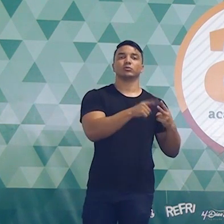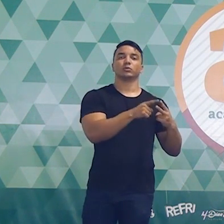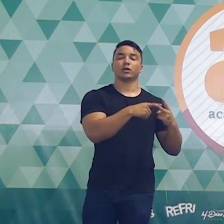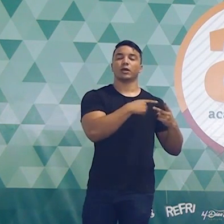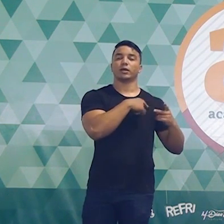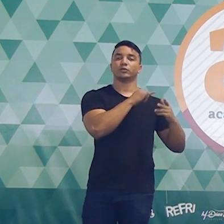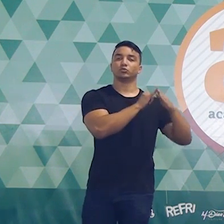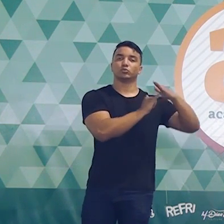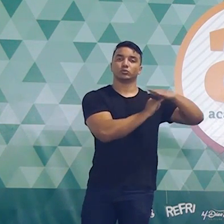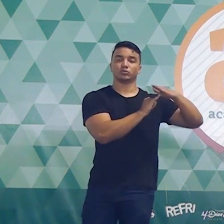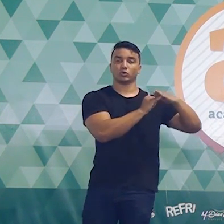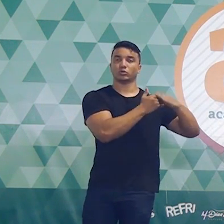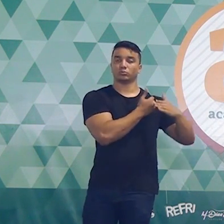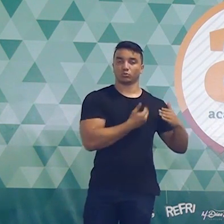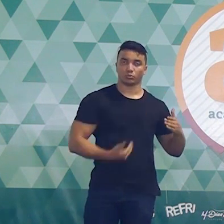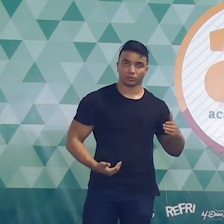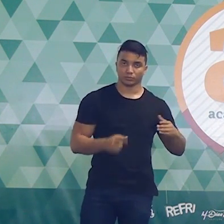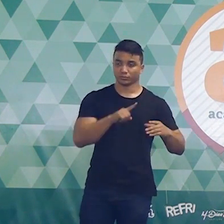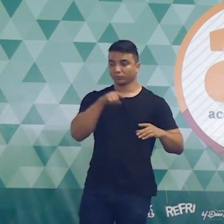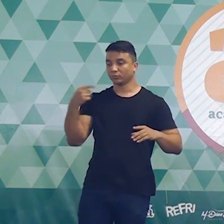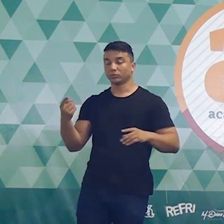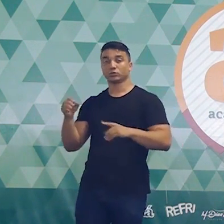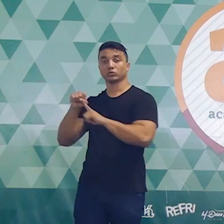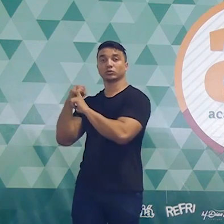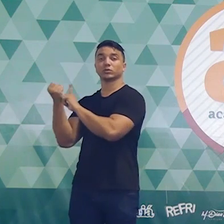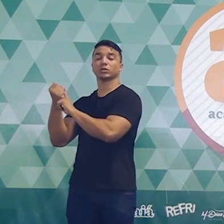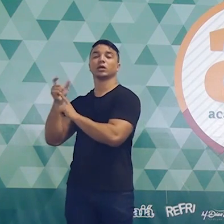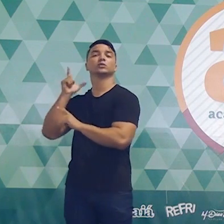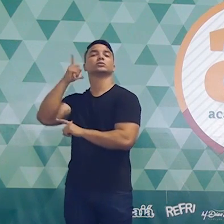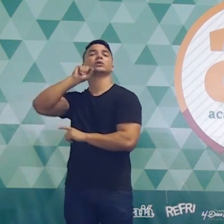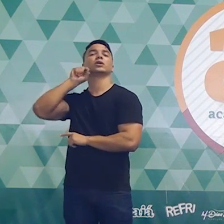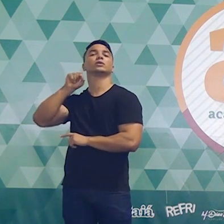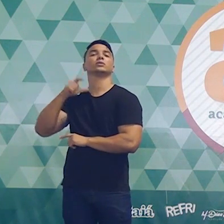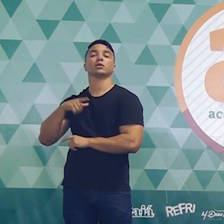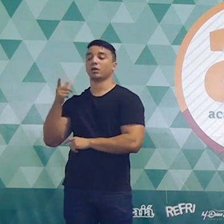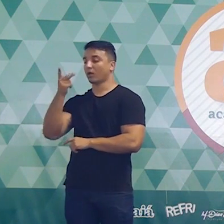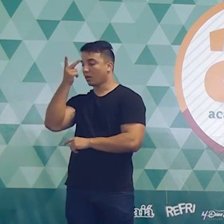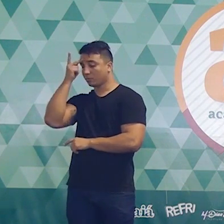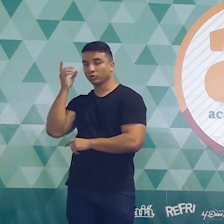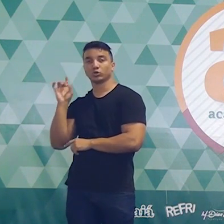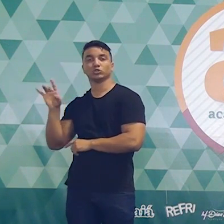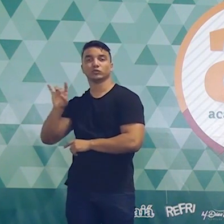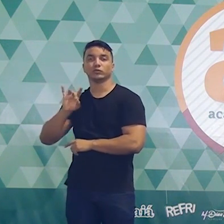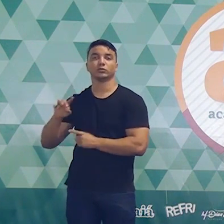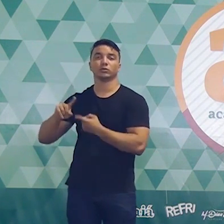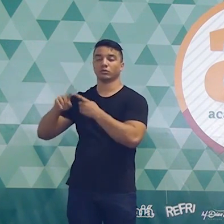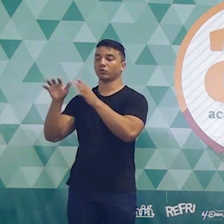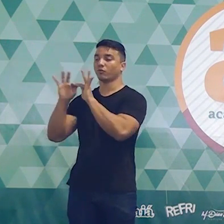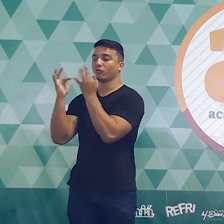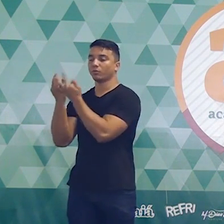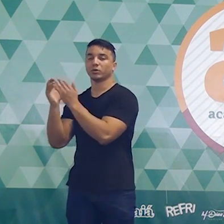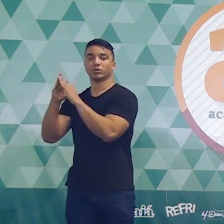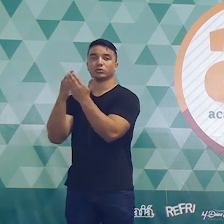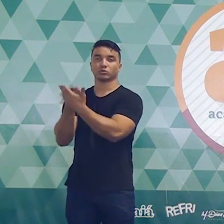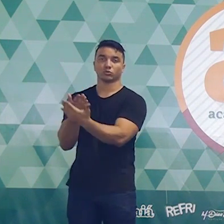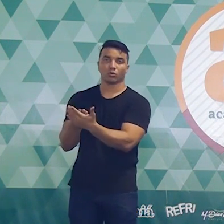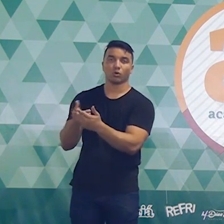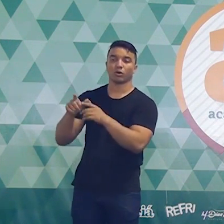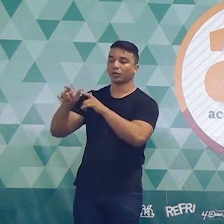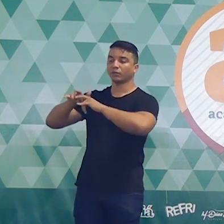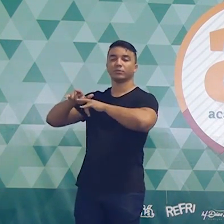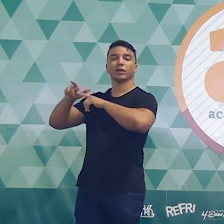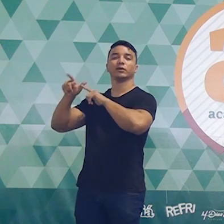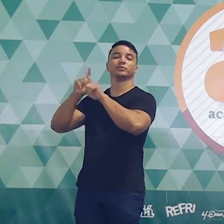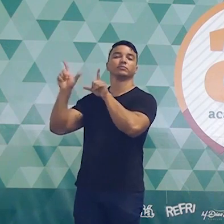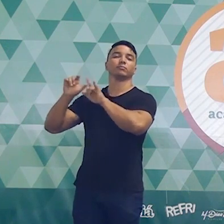instituições públicas. E dentro da sociedade eu tenho quem? Indivíduos, famílias, escolas, setores da imprensa.